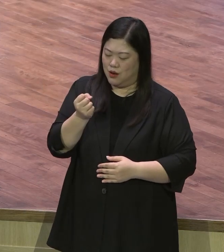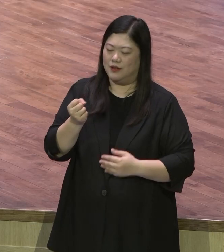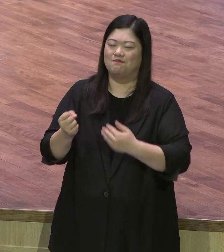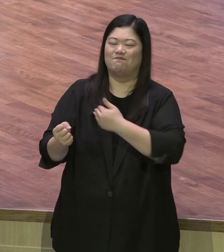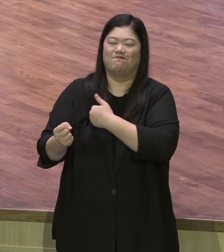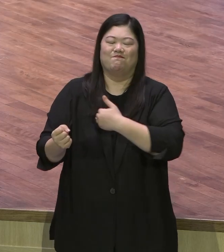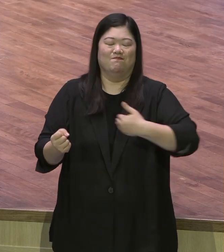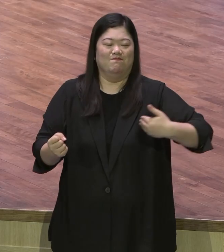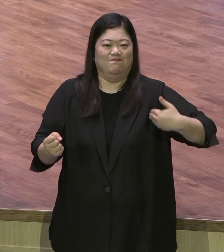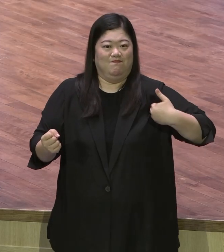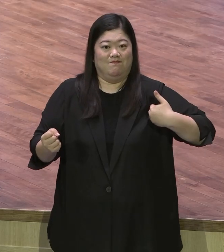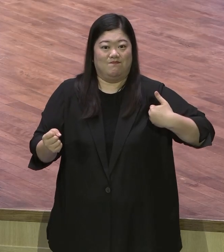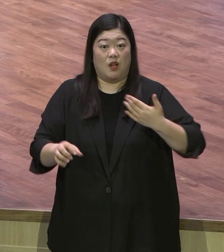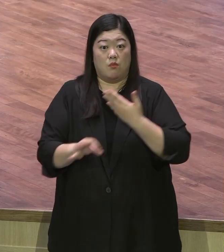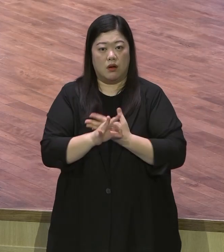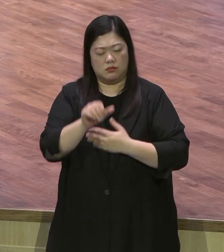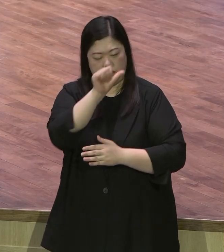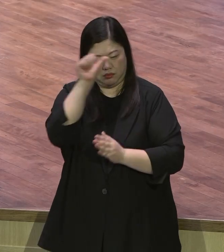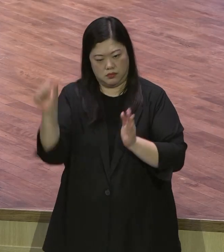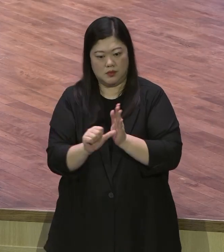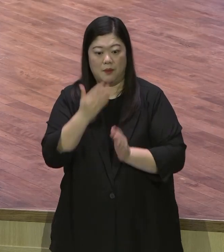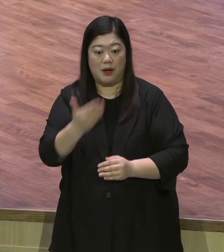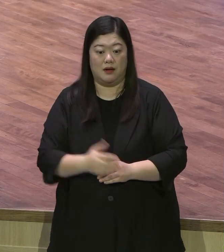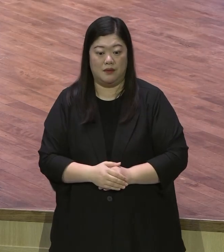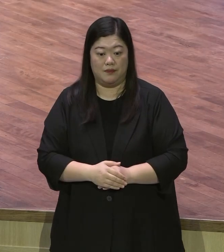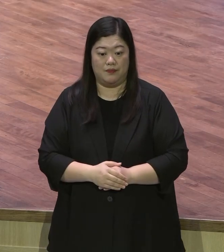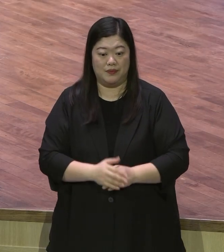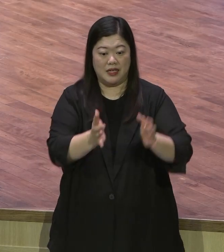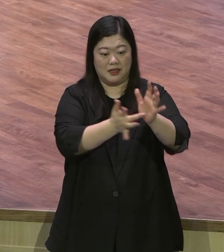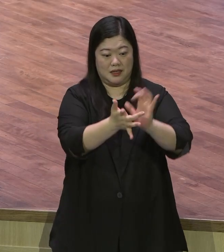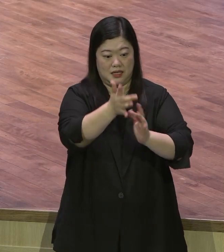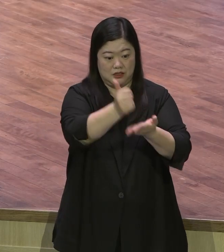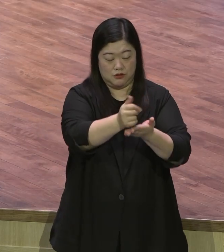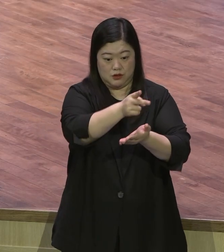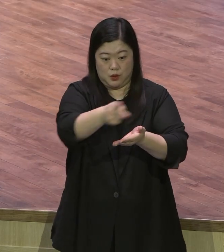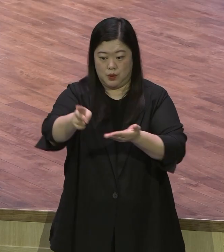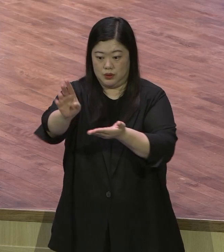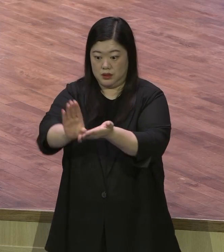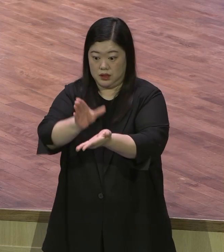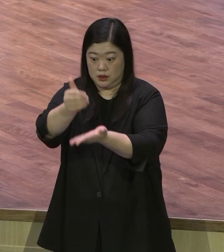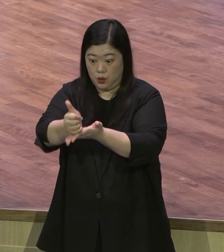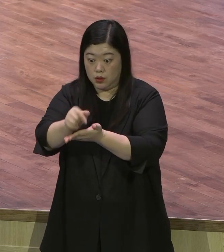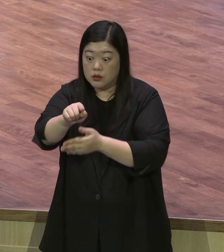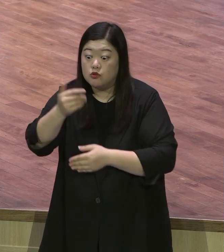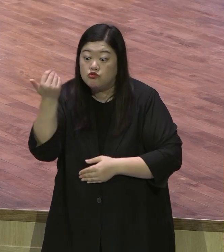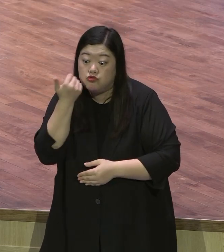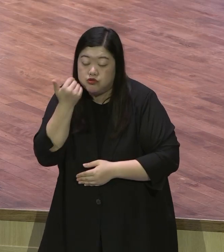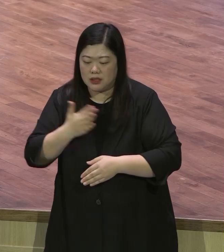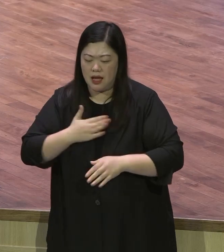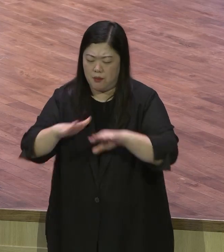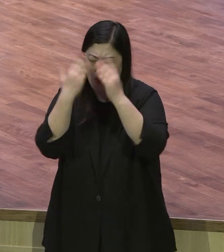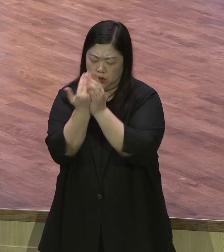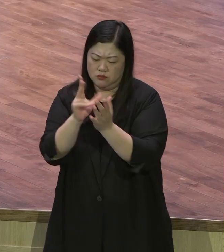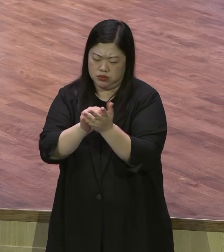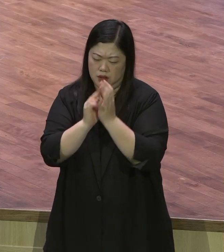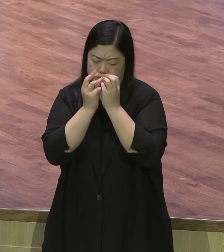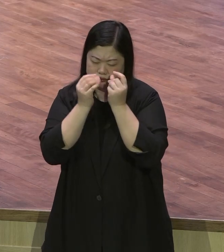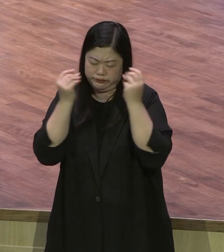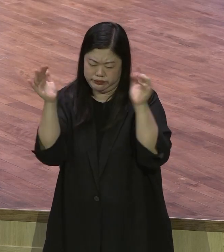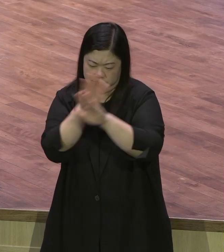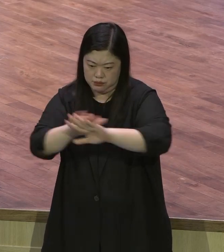예수가 그리스도 내 인생 모든 문제 해결자 담나하면 끝납니다. 예수가 그러한 사실을 비밀을